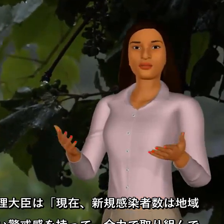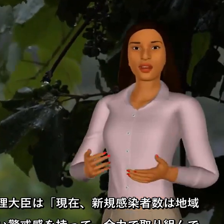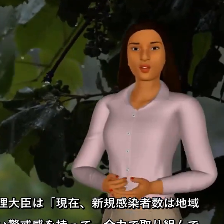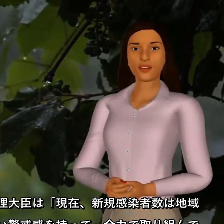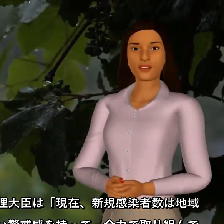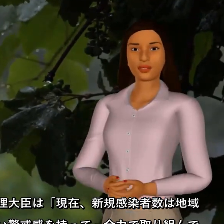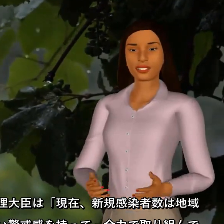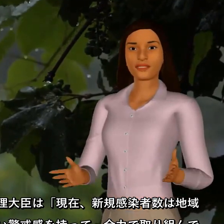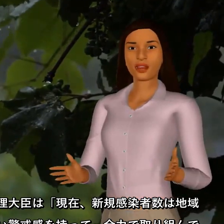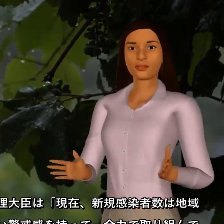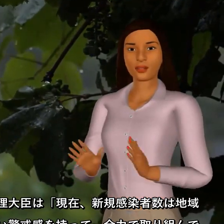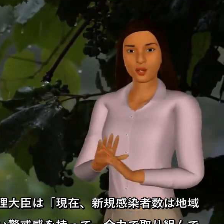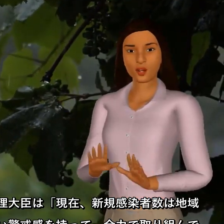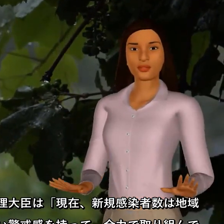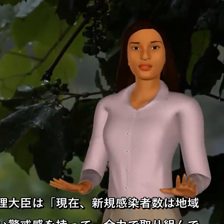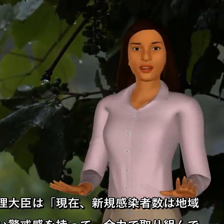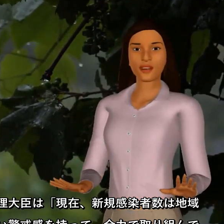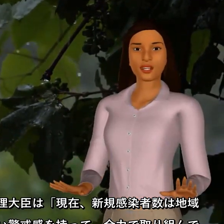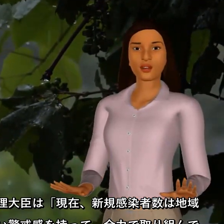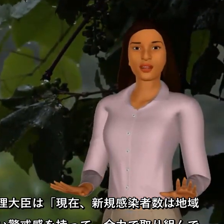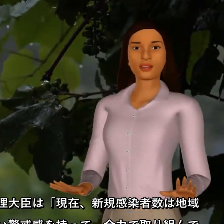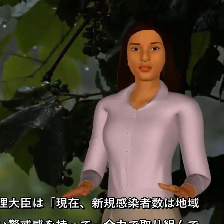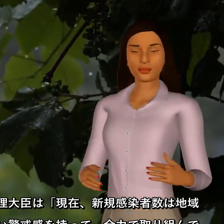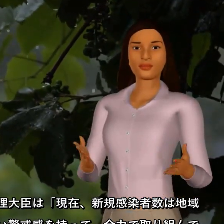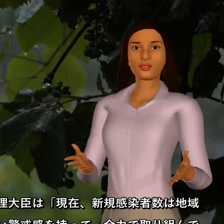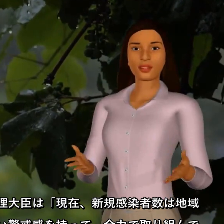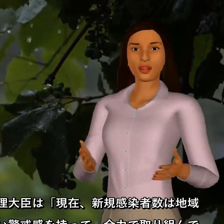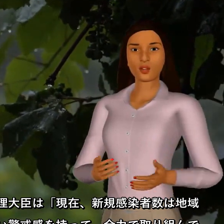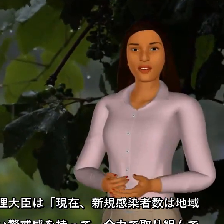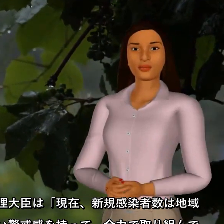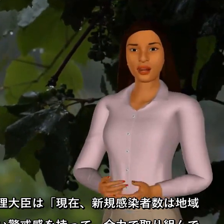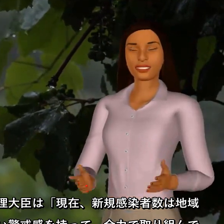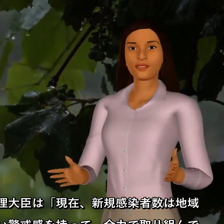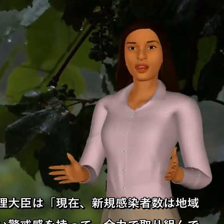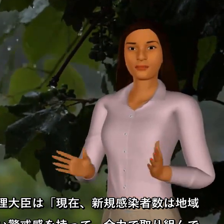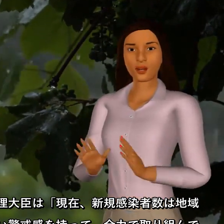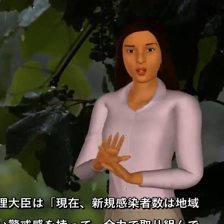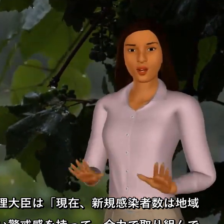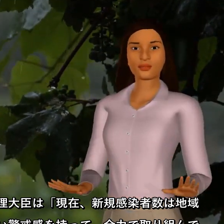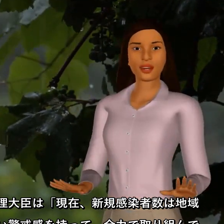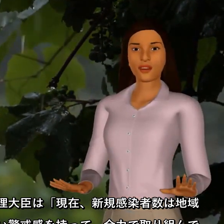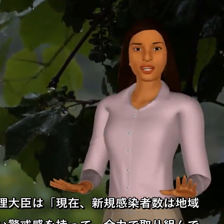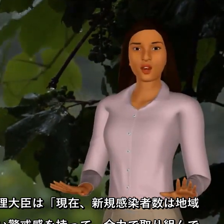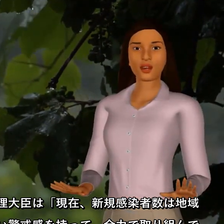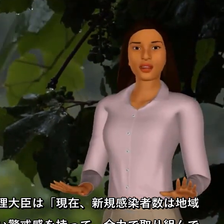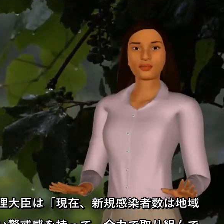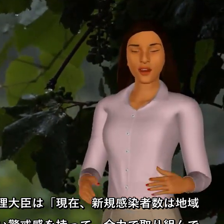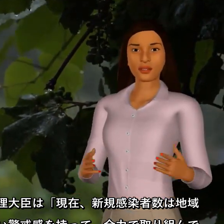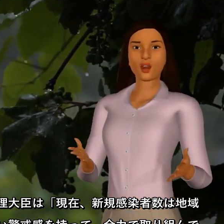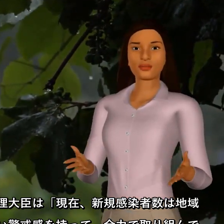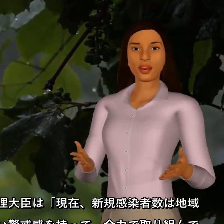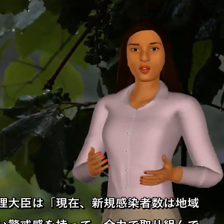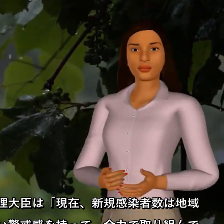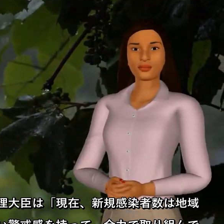によっては増加しており、感染の再拡大に強い警戒感を持って、全力で取り組んでいきたい、と述べ